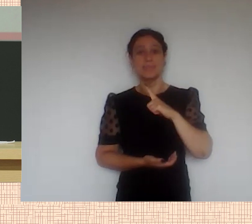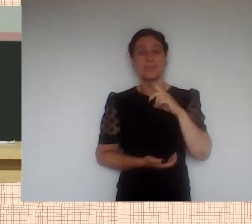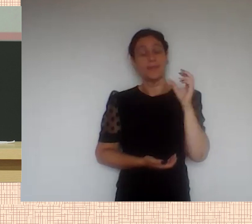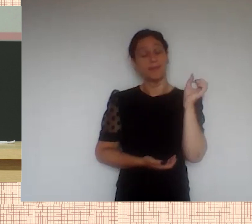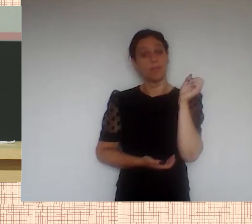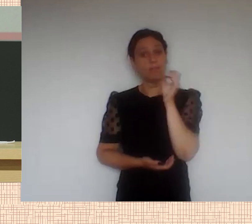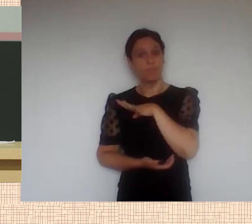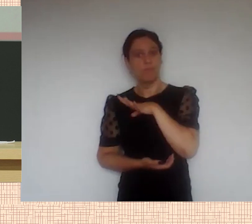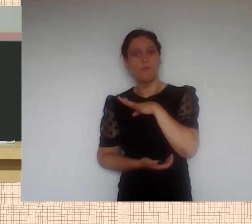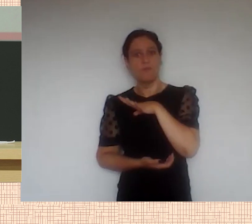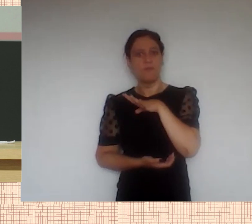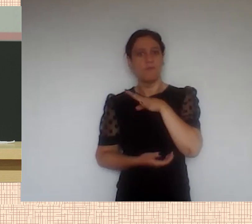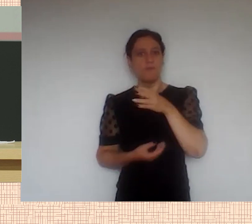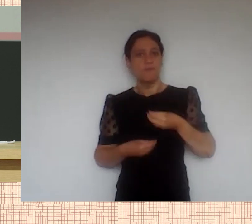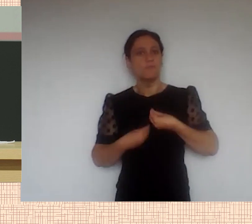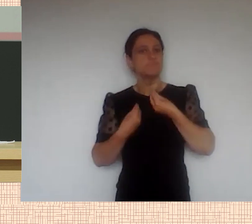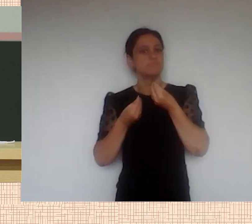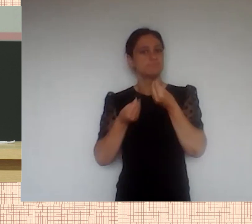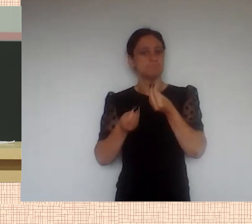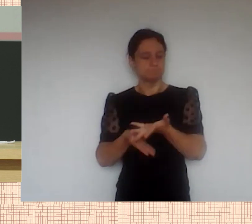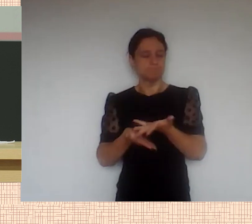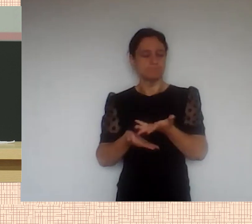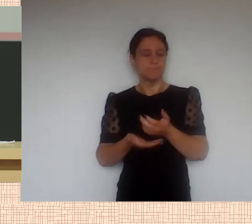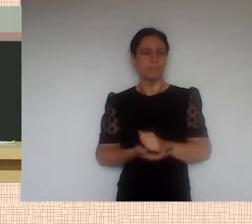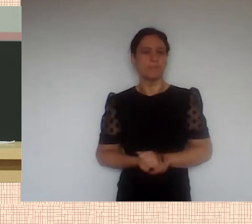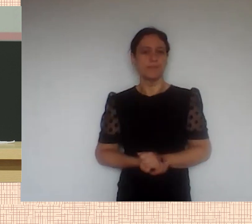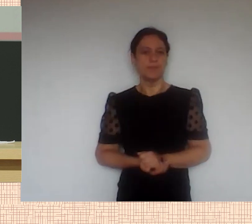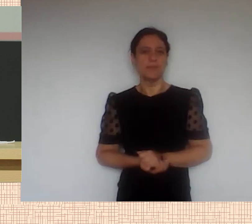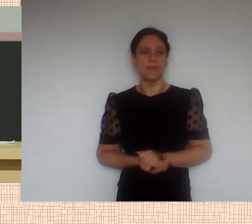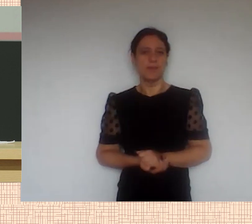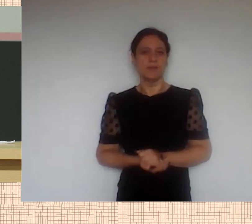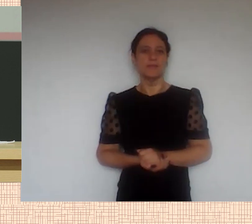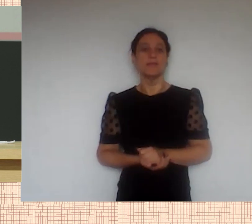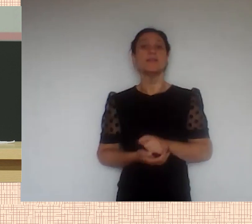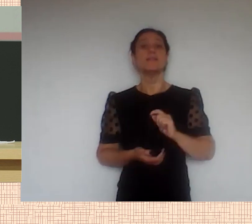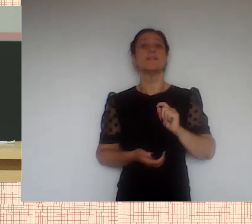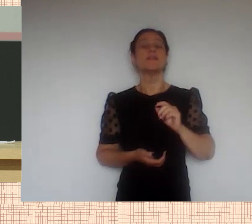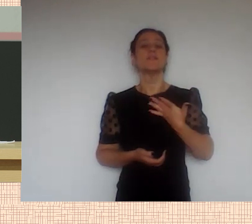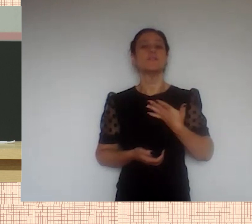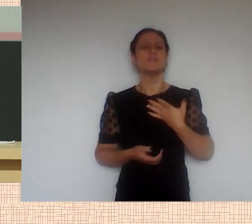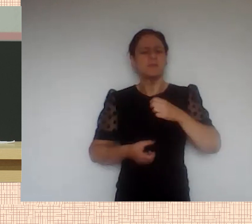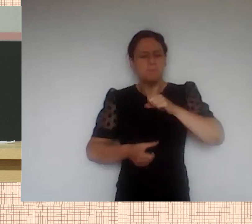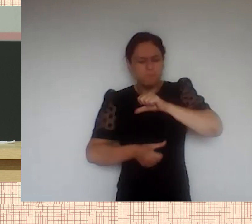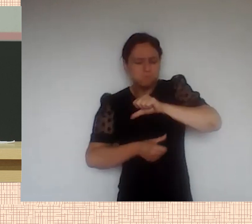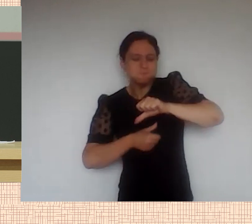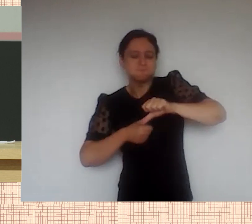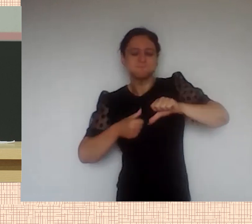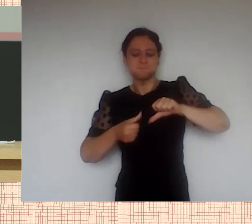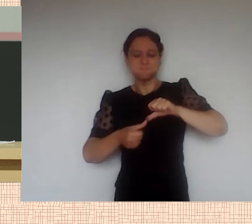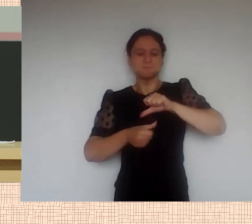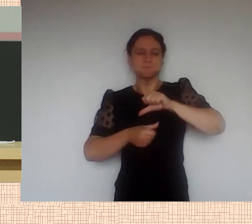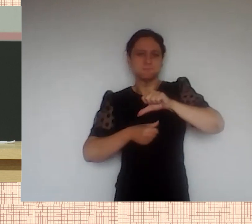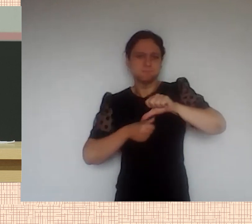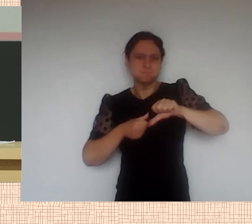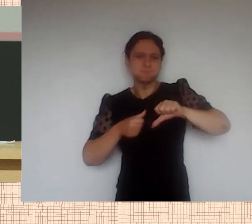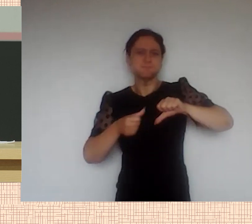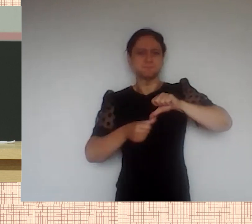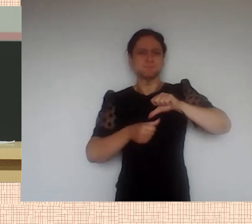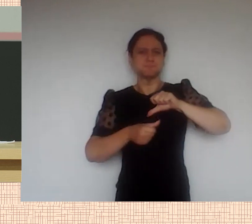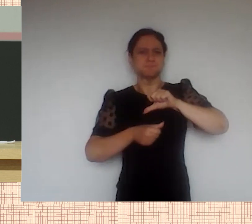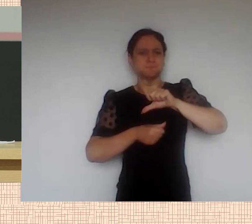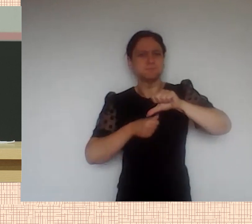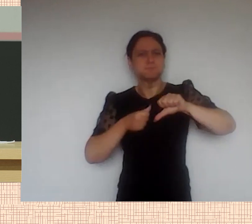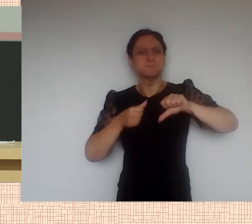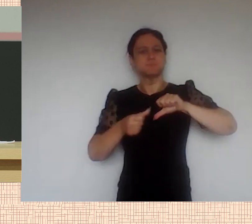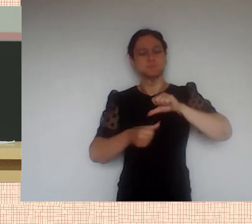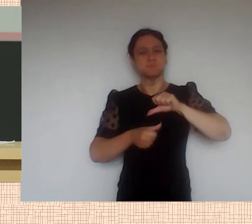novos nutrientes e oxigênio, está fazendo um processo de metabolismo,